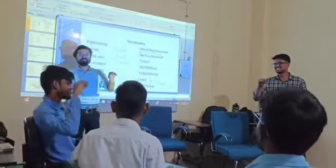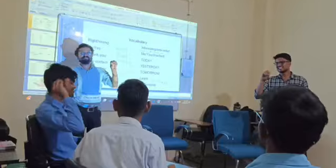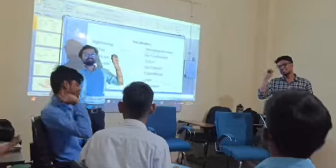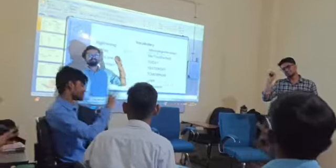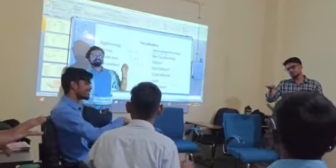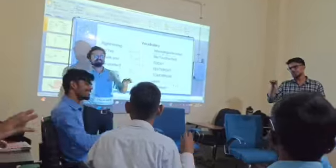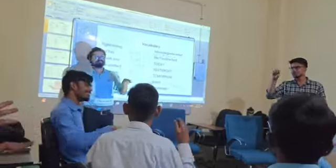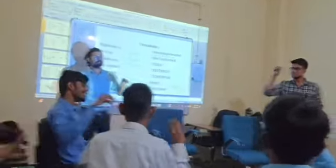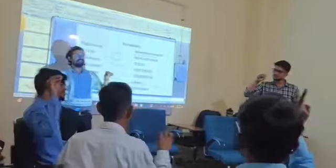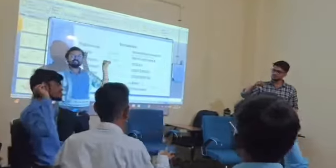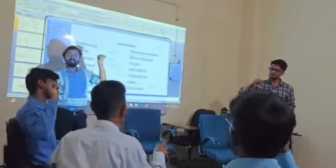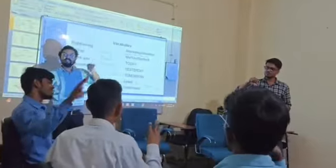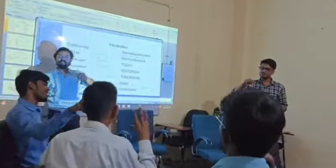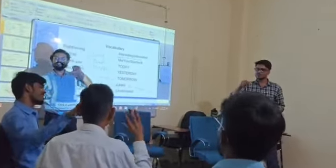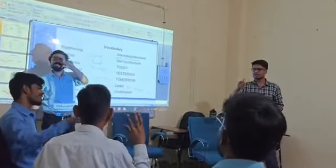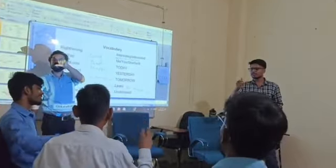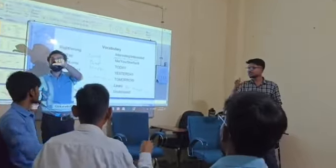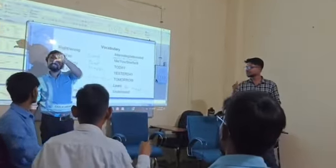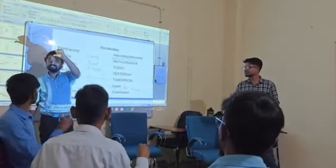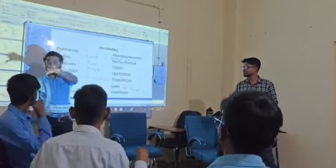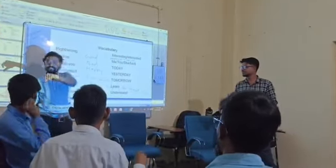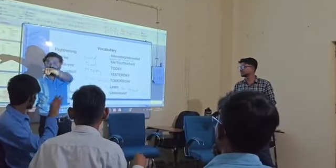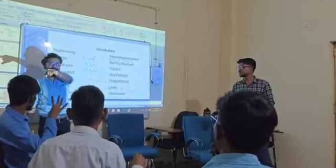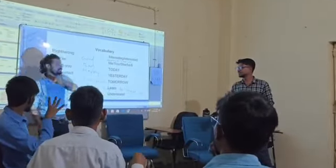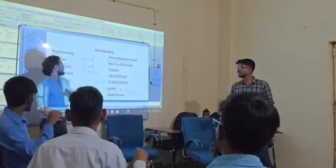ठीक है, ये भी होगा, ये भी हो सकता है।